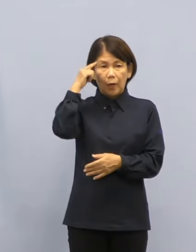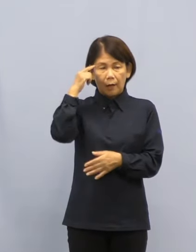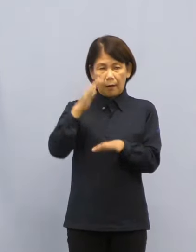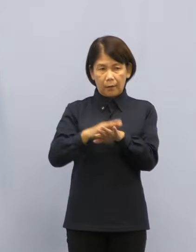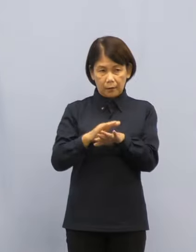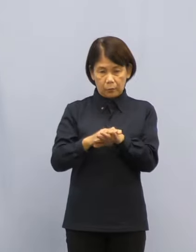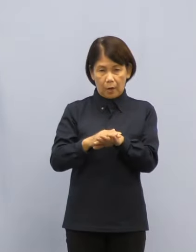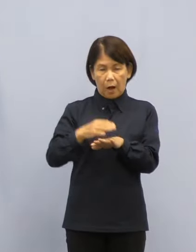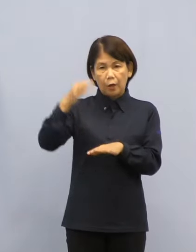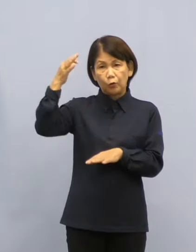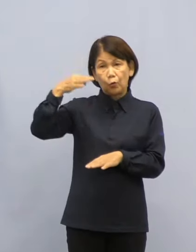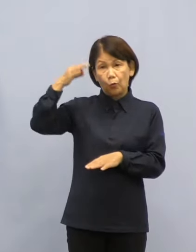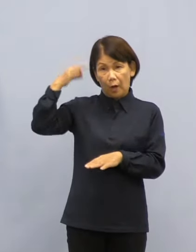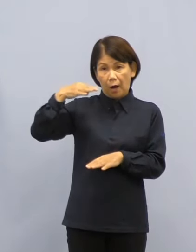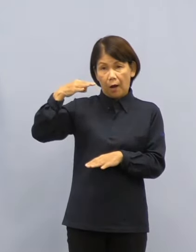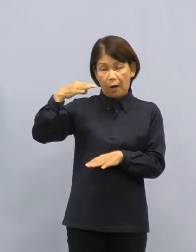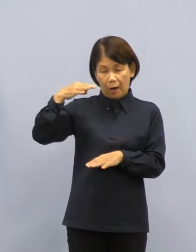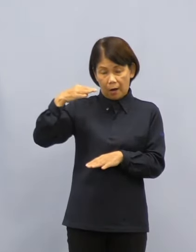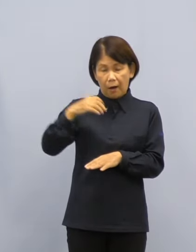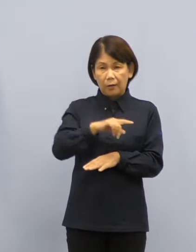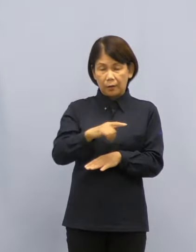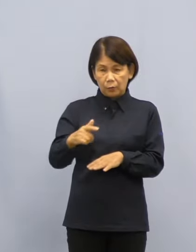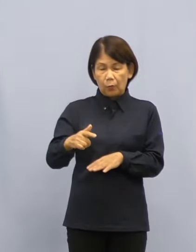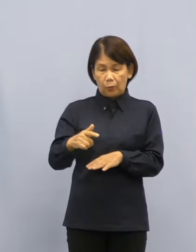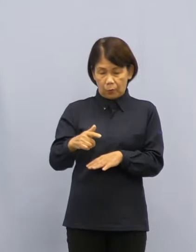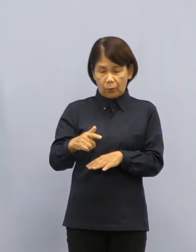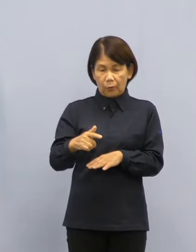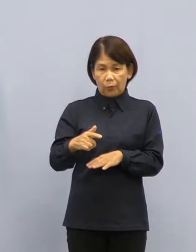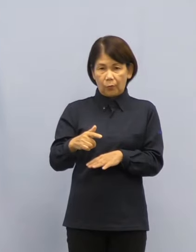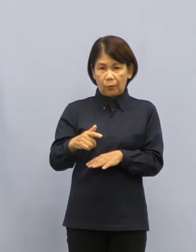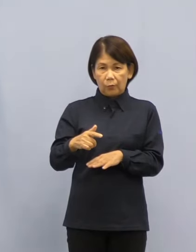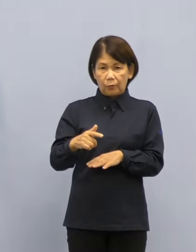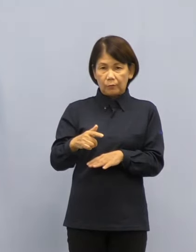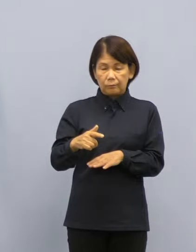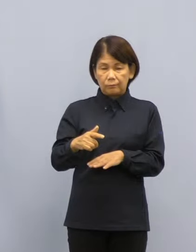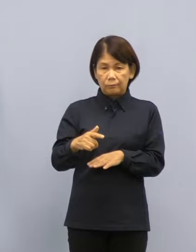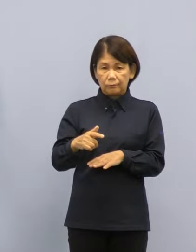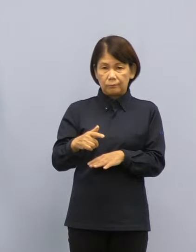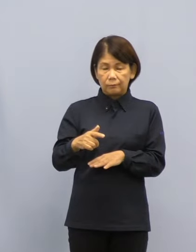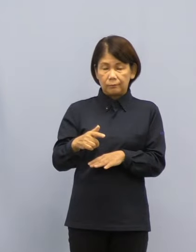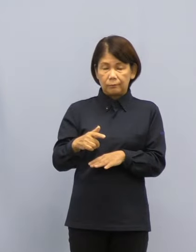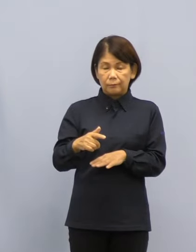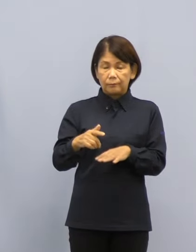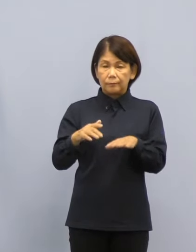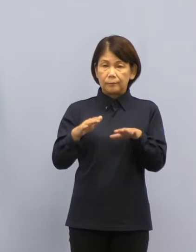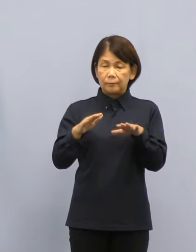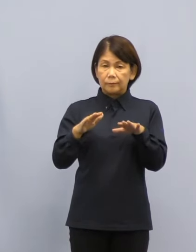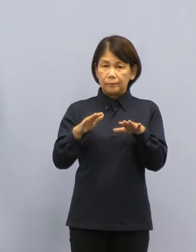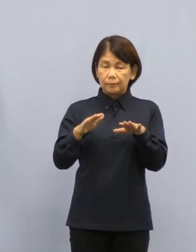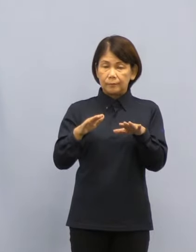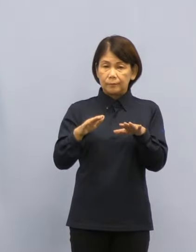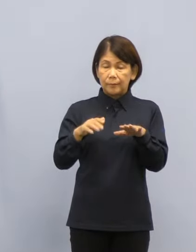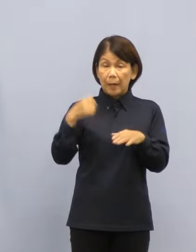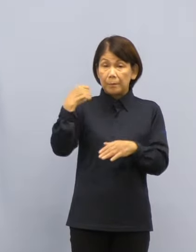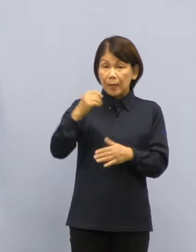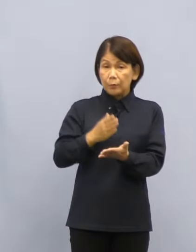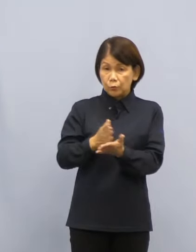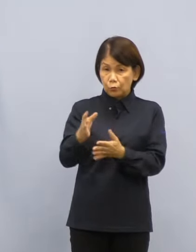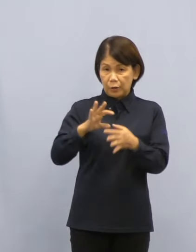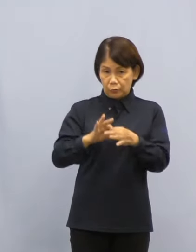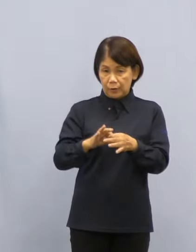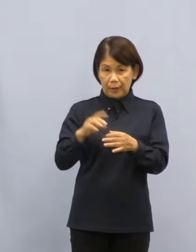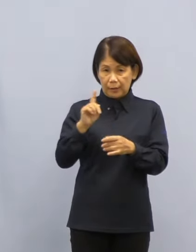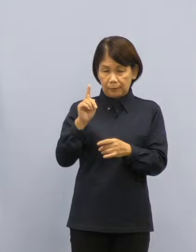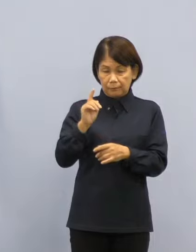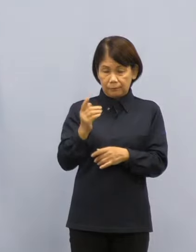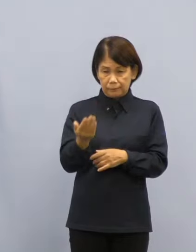まあ、国の方は困難というような言って、ことも言っている中で、まあ、この南ルート自体はどういうふうにお考えですか。はい、 ま